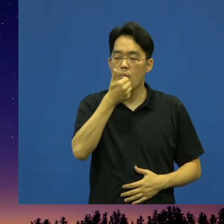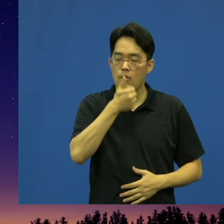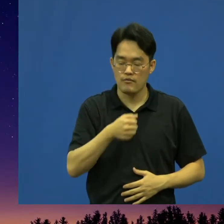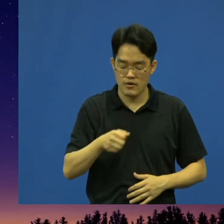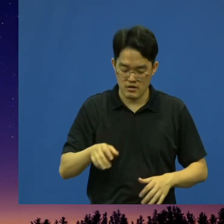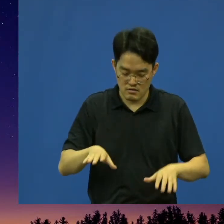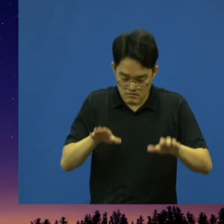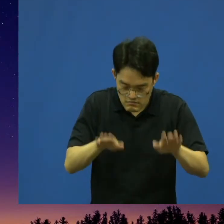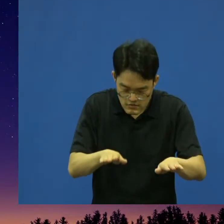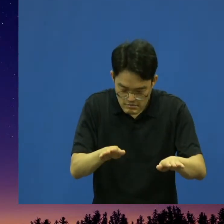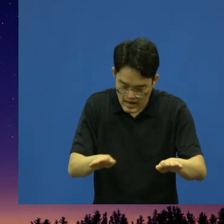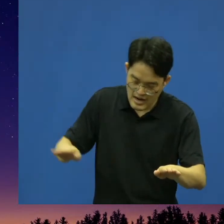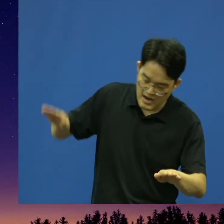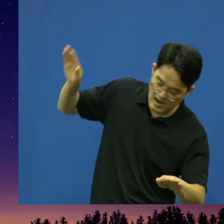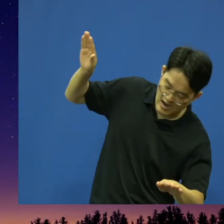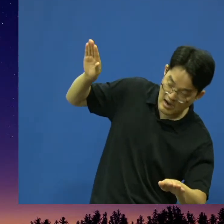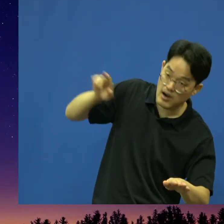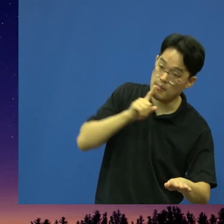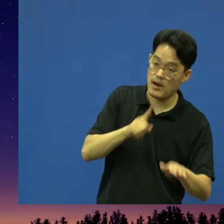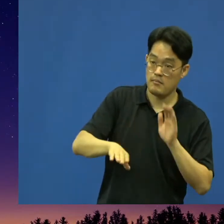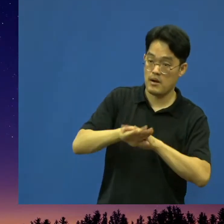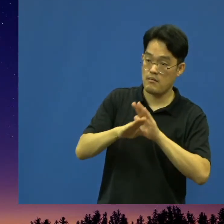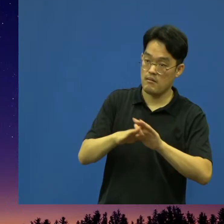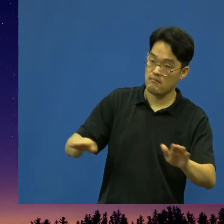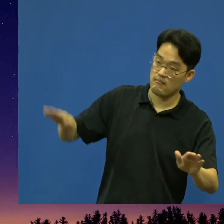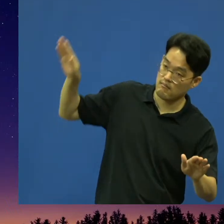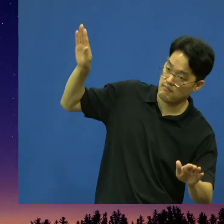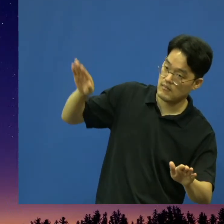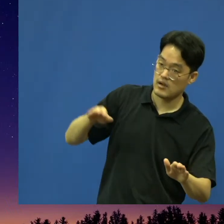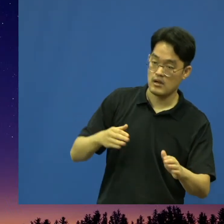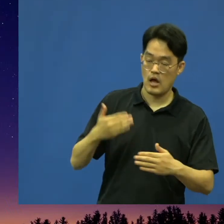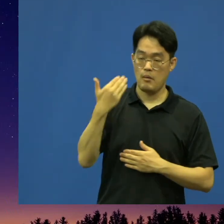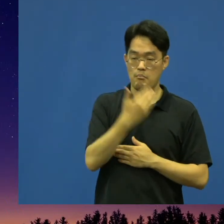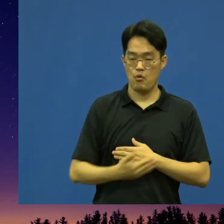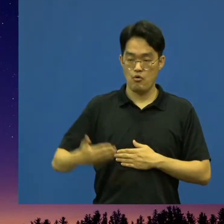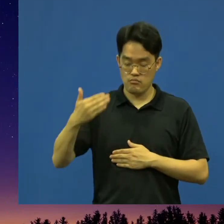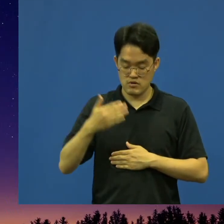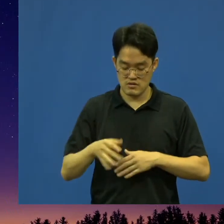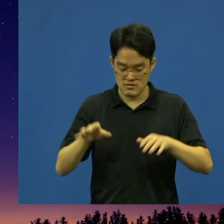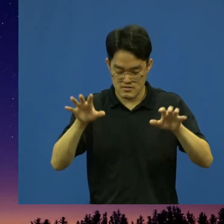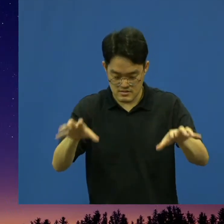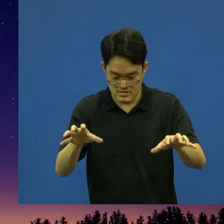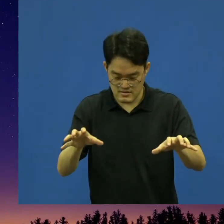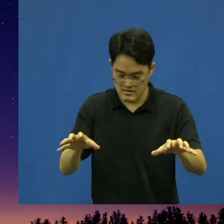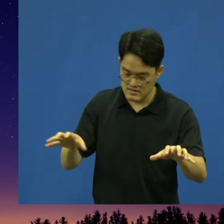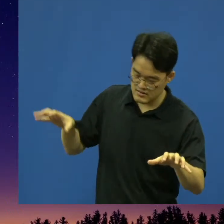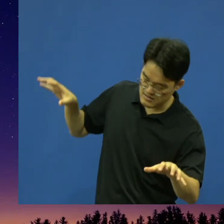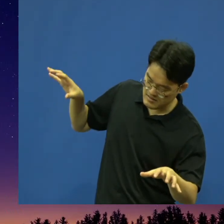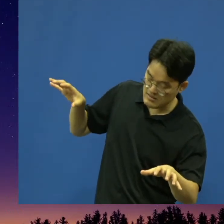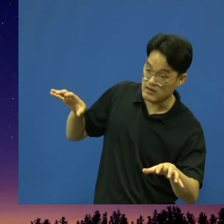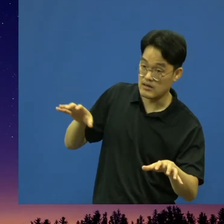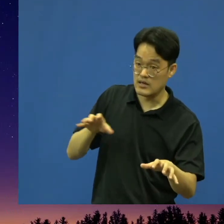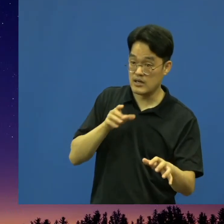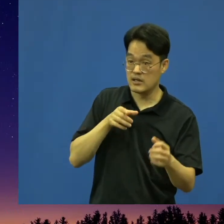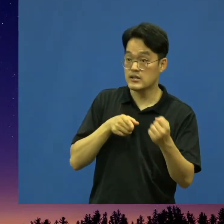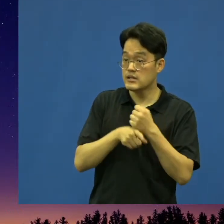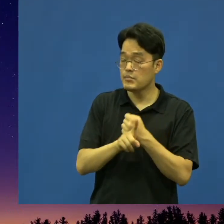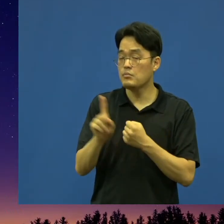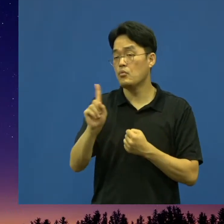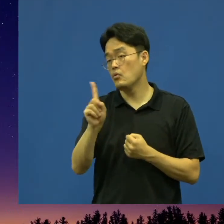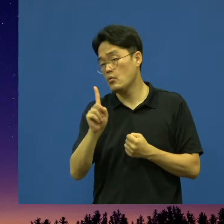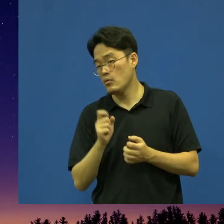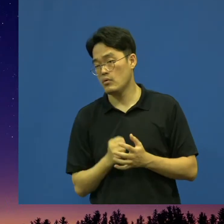그죠? 한 발이 몸 한쪽을 들고 있어요. 이것을 학자들은 다양하게